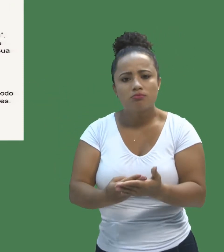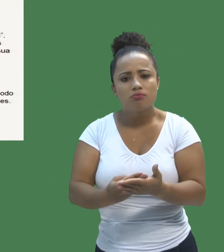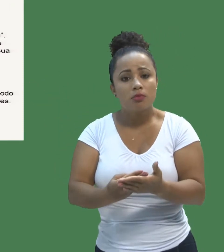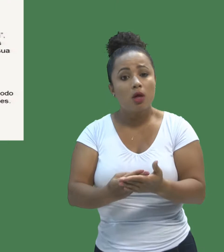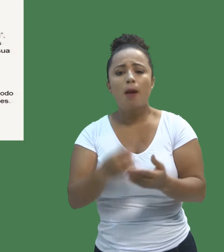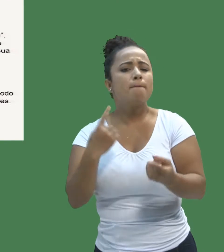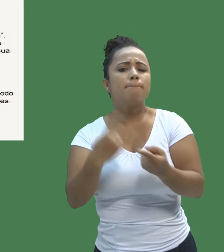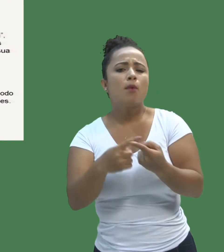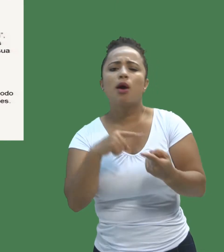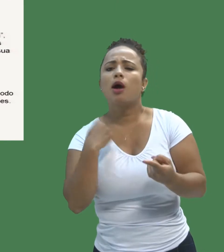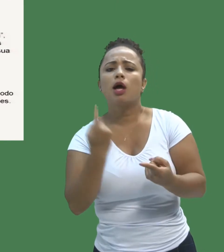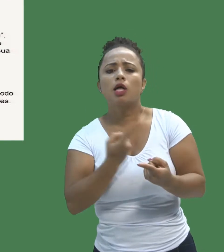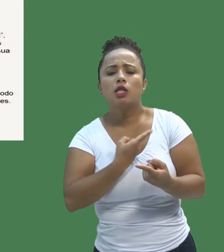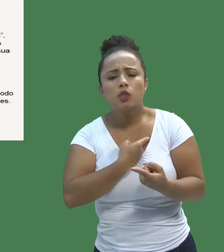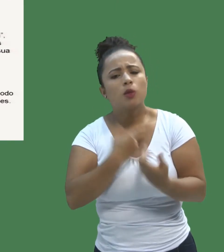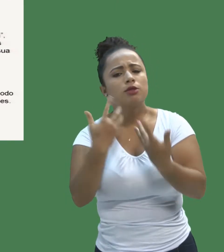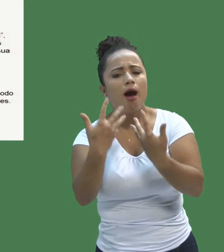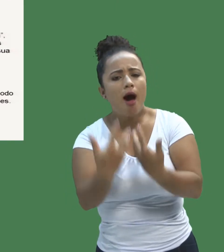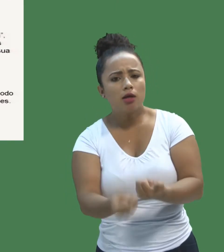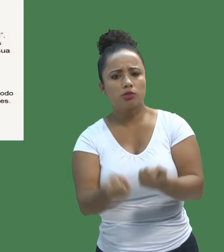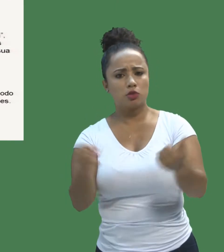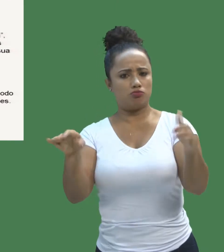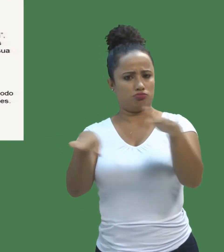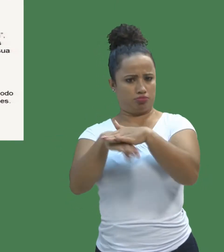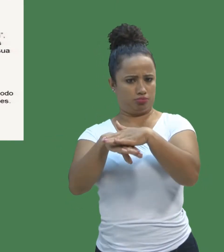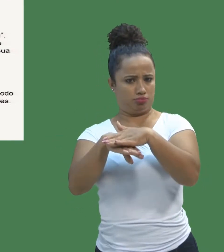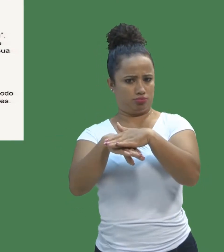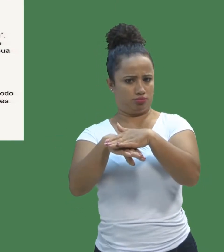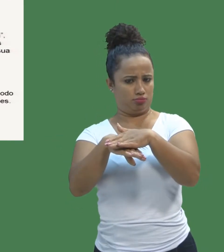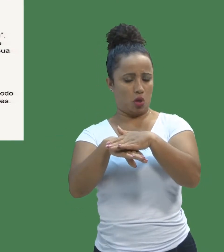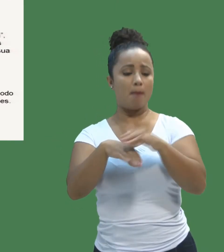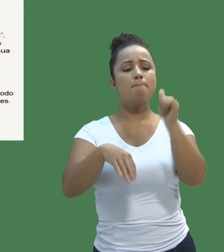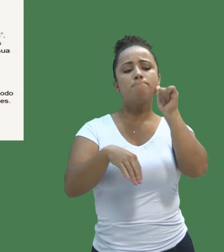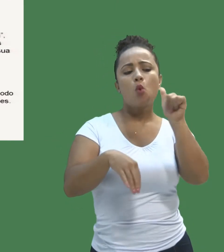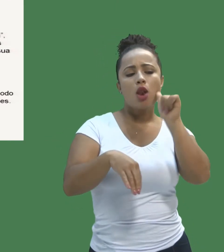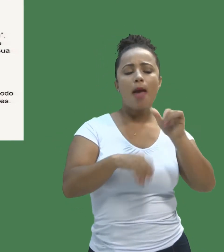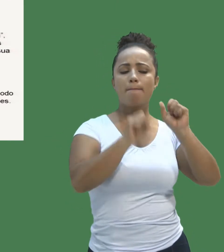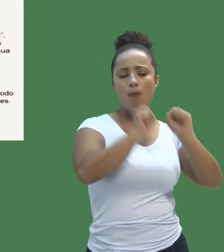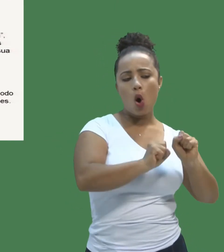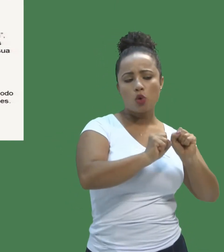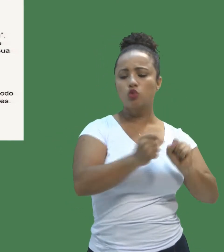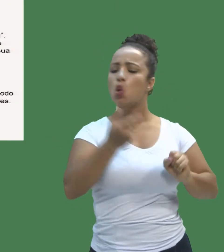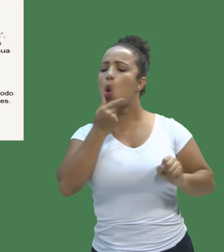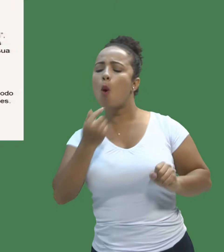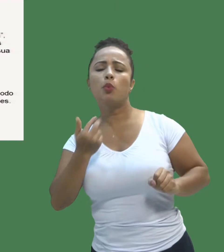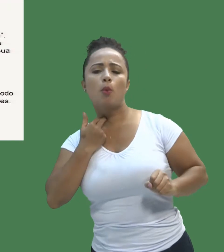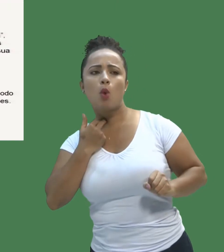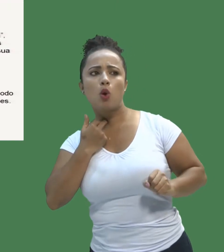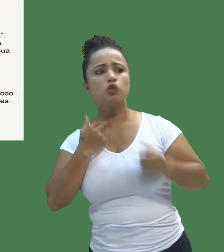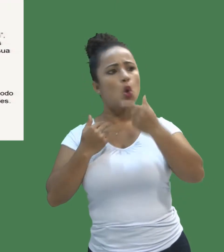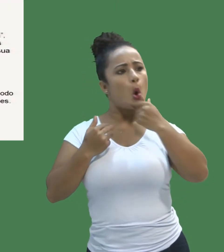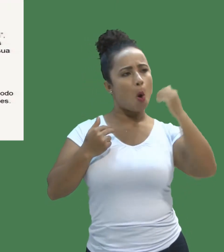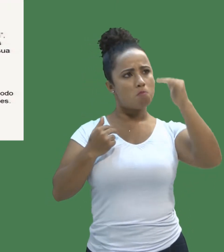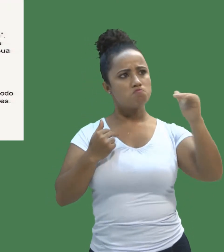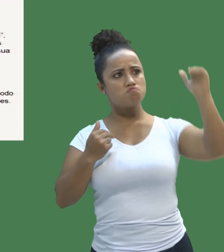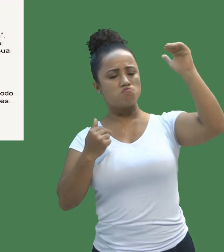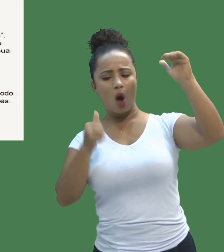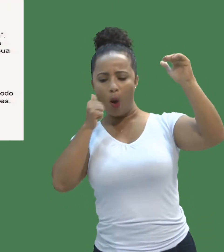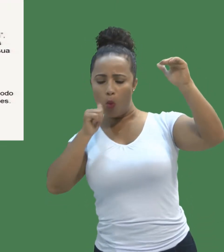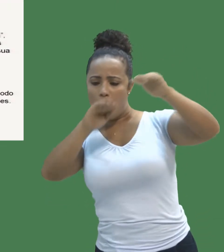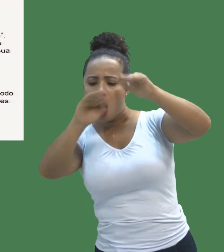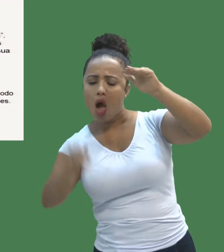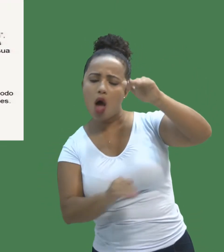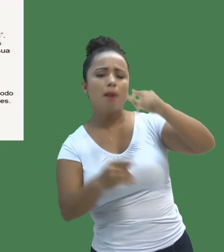Por que aceitamos que haja uma moral para o homem e outra para a mulher? Por que